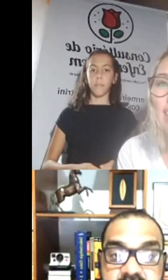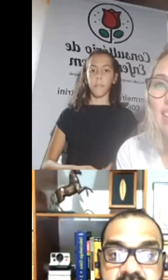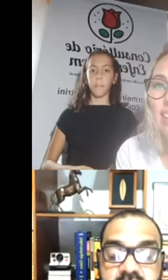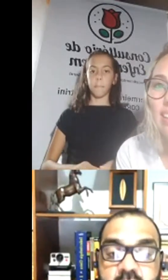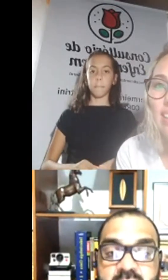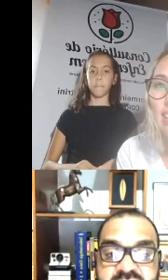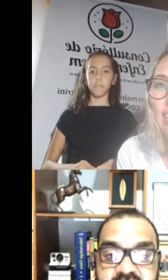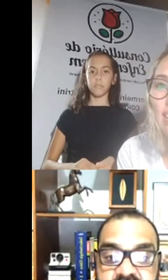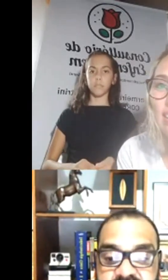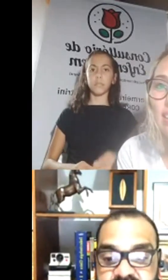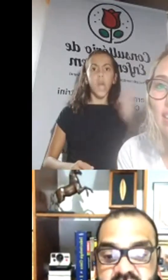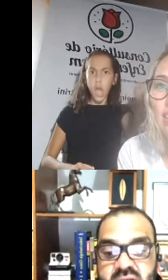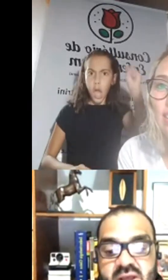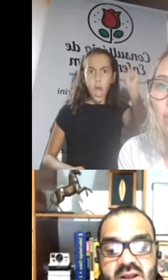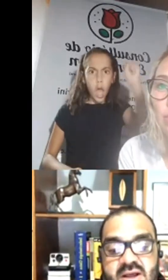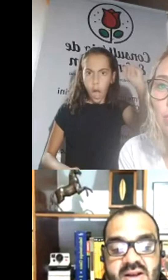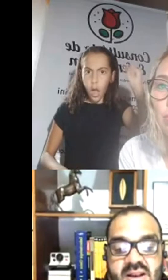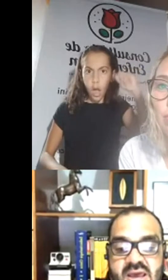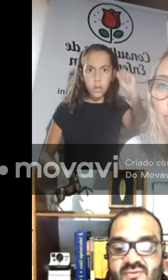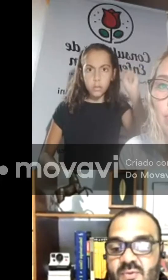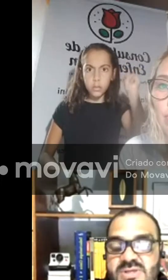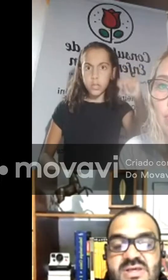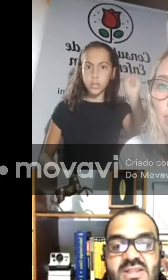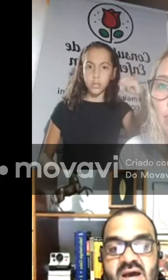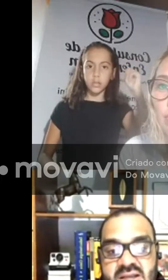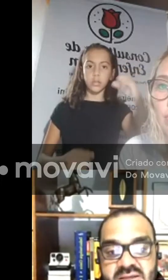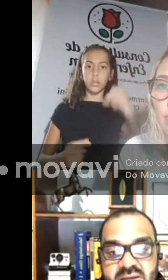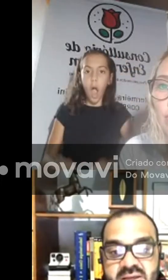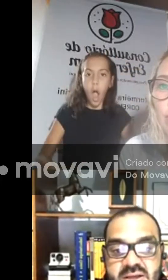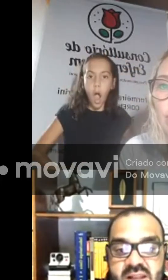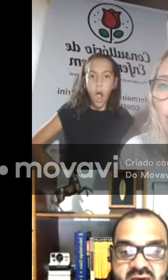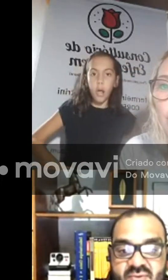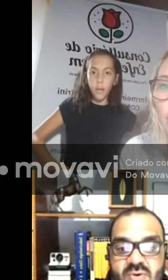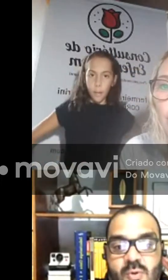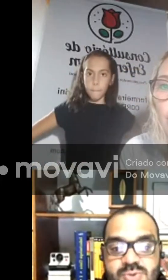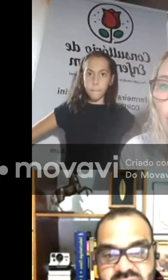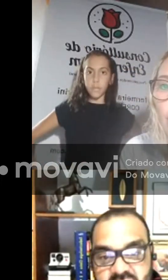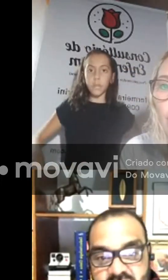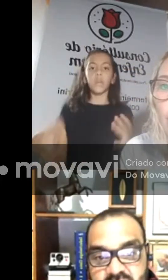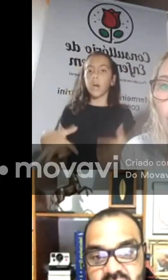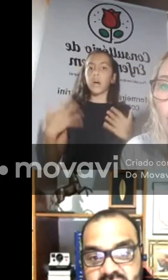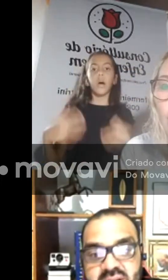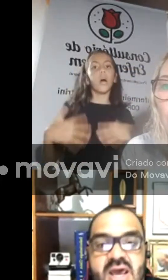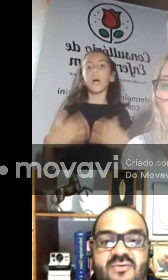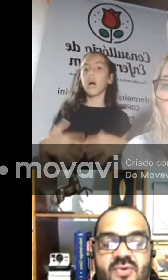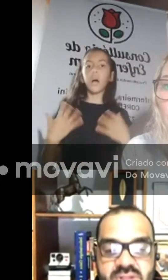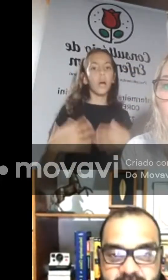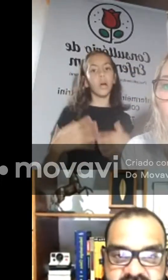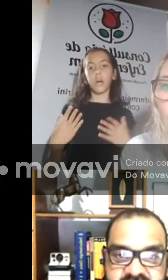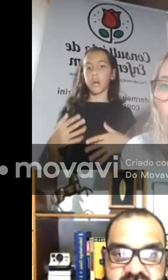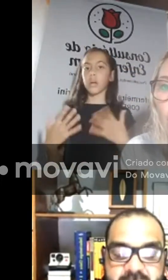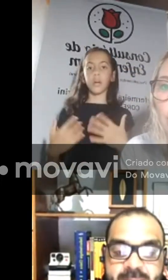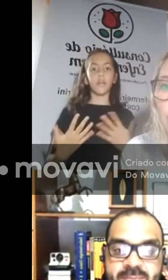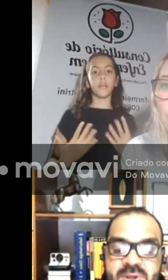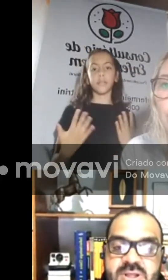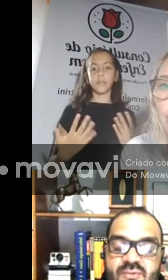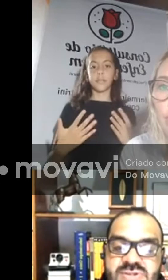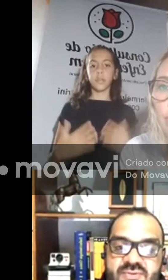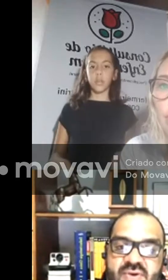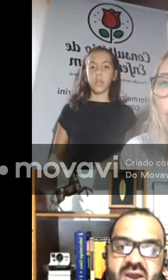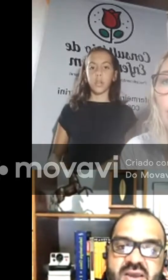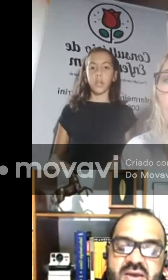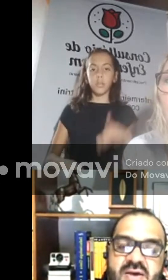Claro. A obesidade ela leva a uma ansiedade, que leva a uma compulsão, que leva a uma depressão.